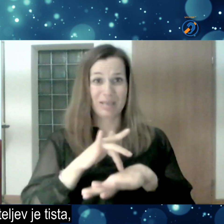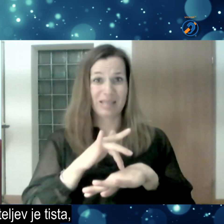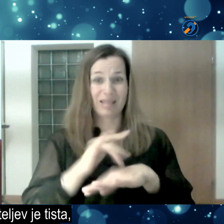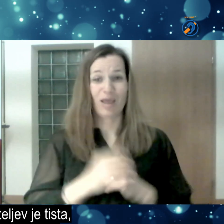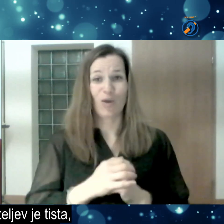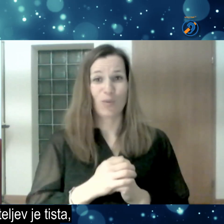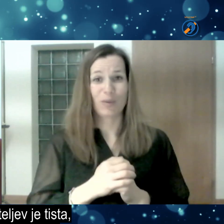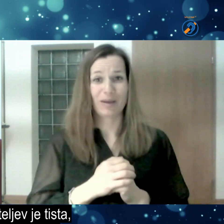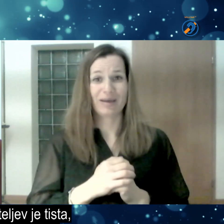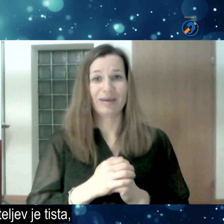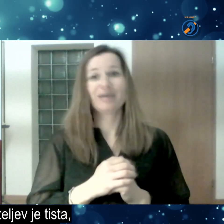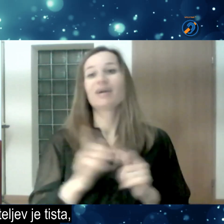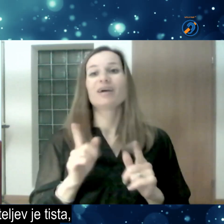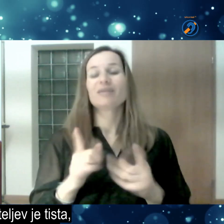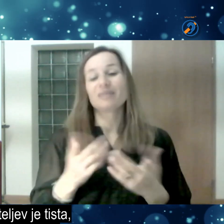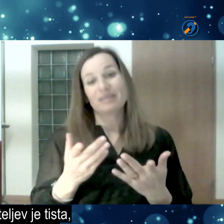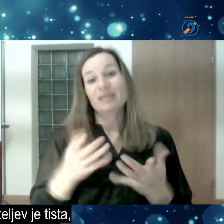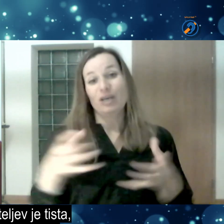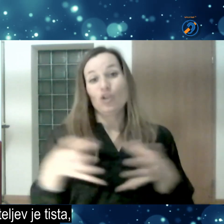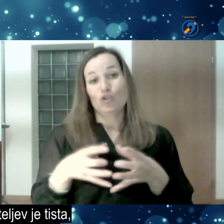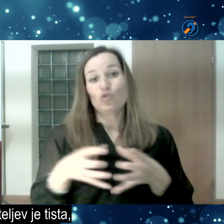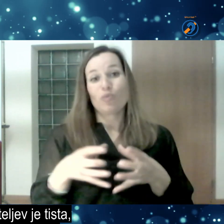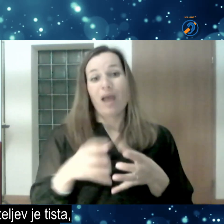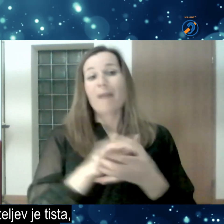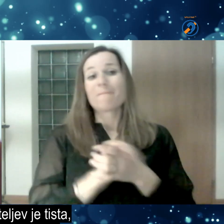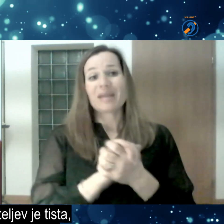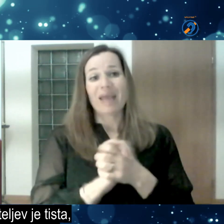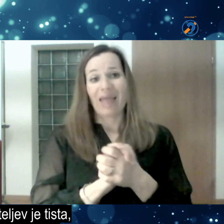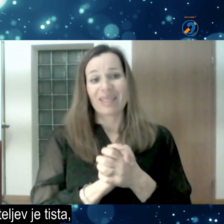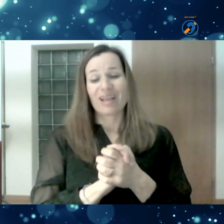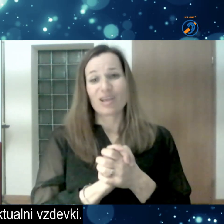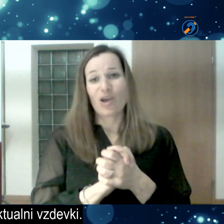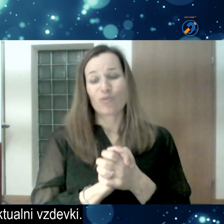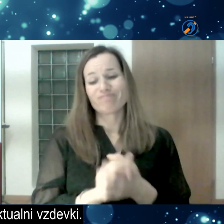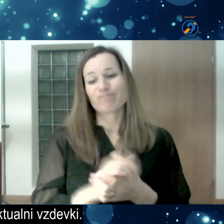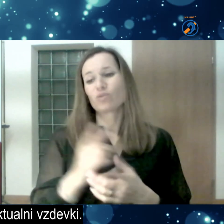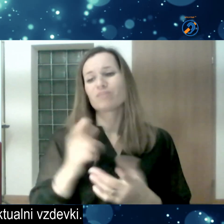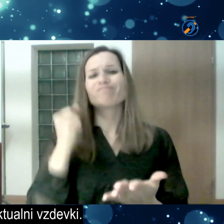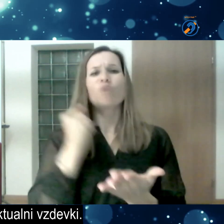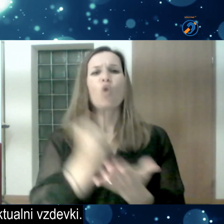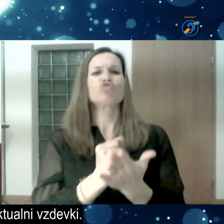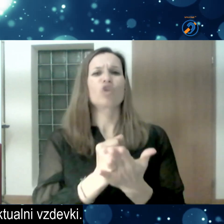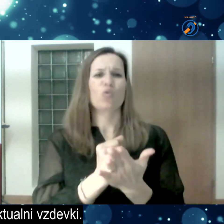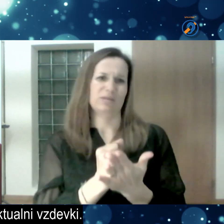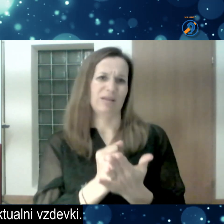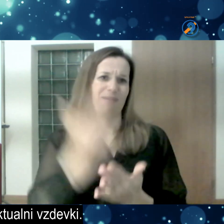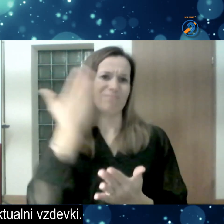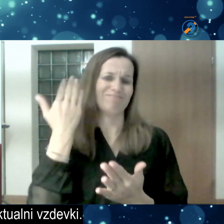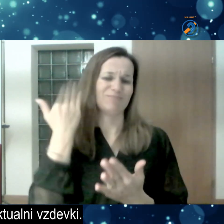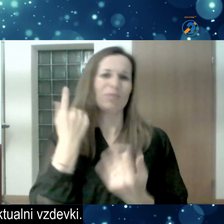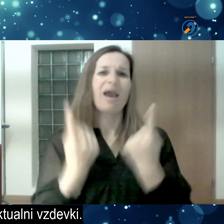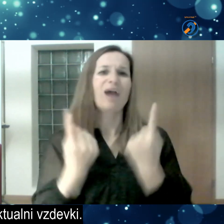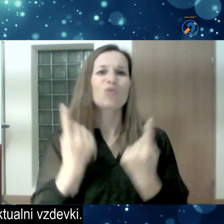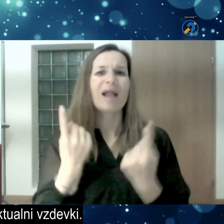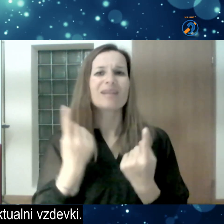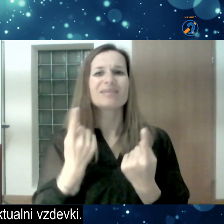Ja, tako kot je že Draž rekel, družba prijateljev je tista, ki te nekako ožigosa. Takrat so bili nekako aktualni ti